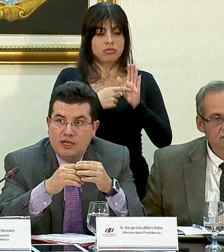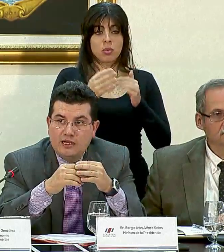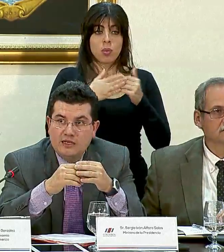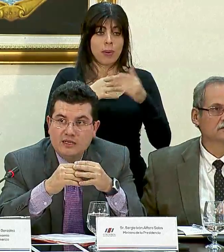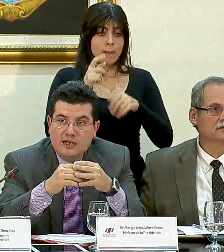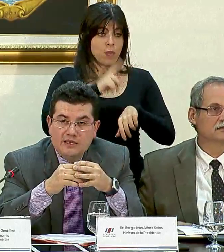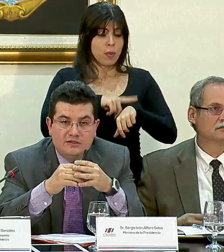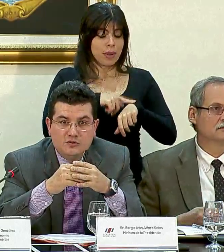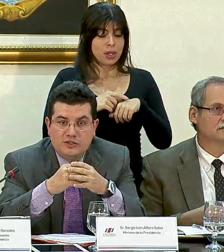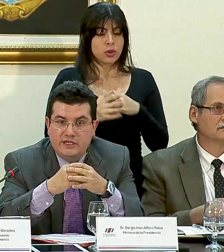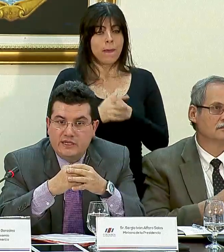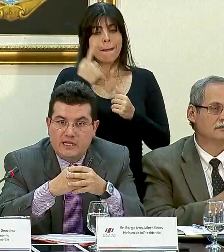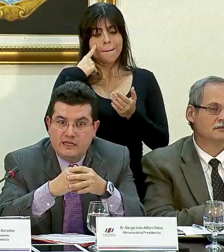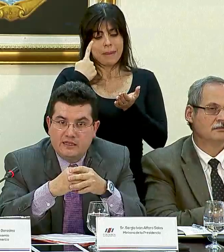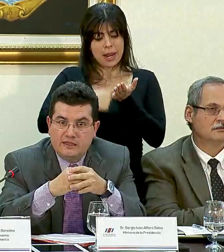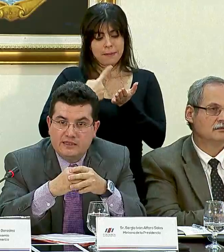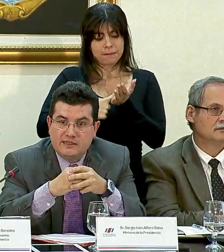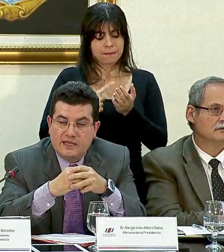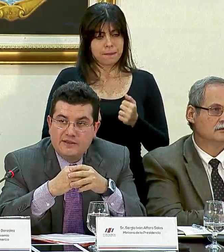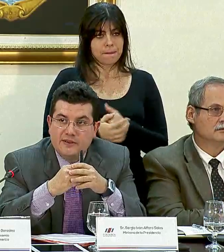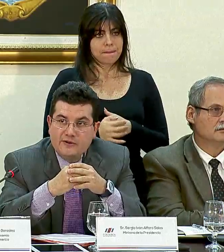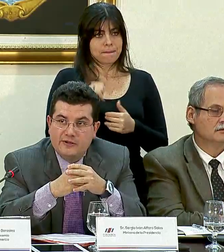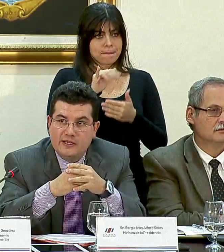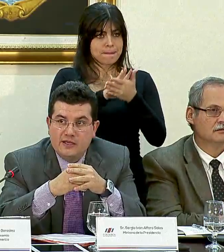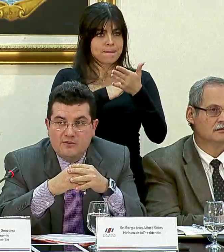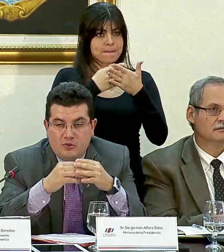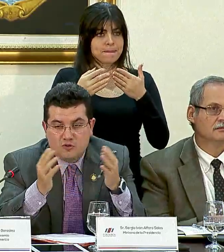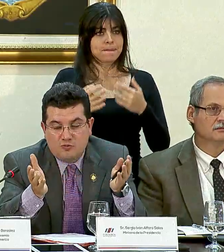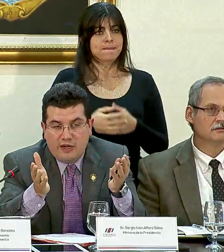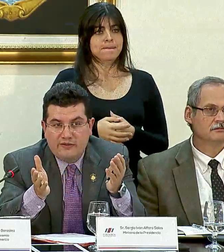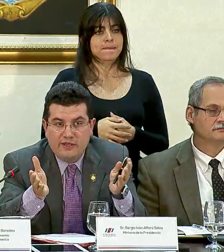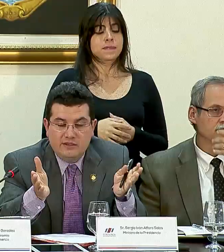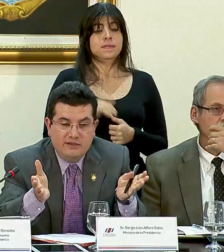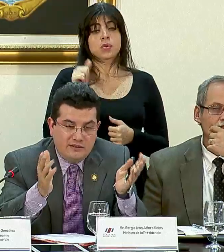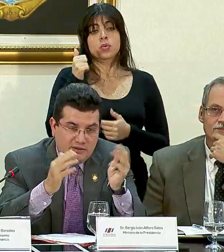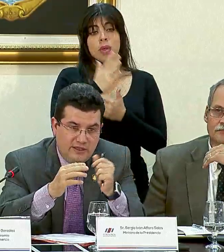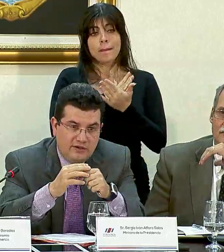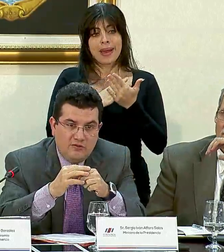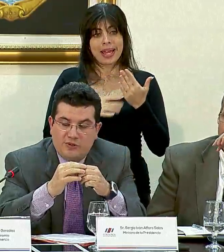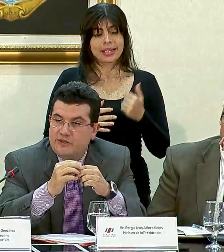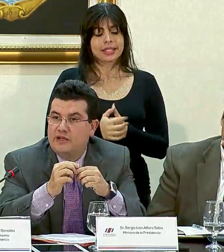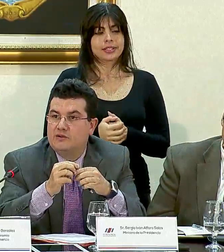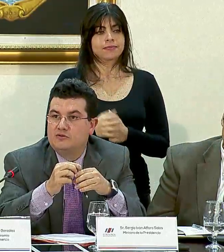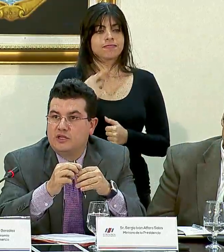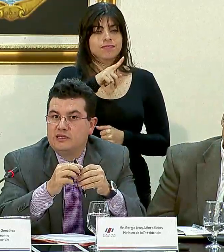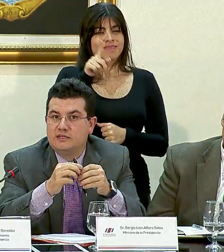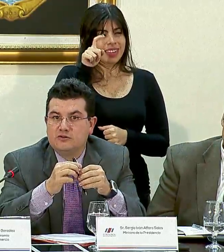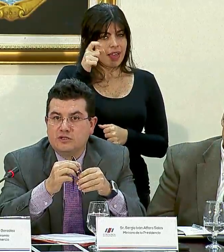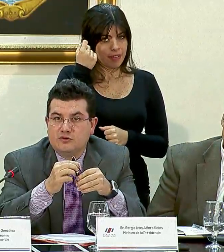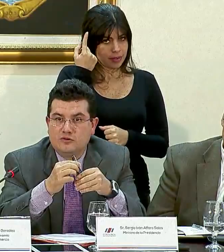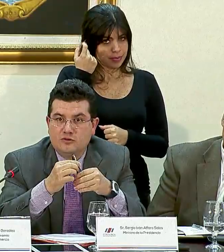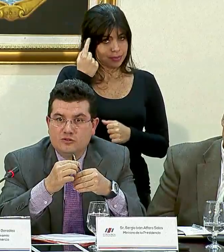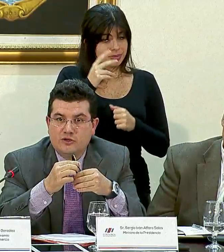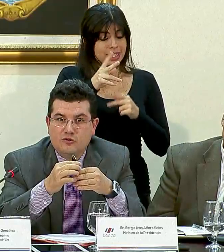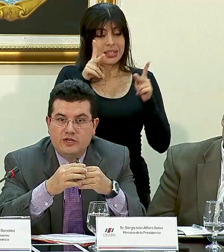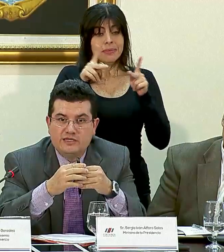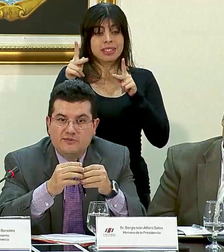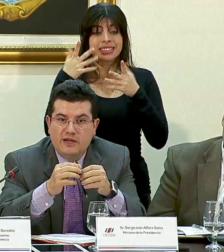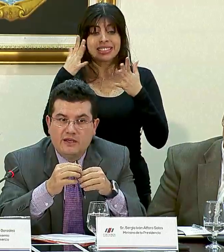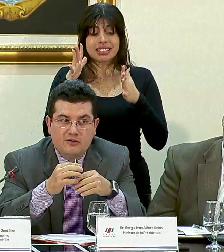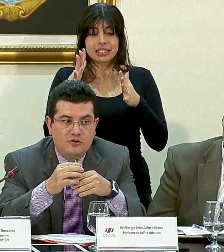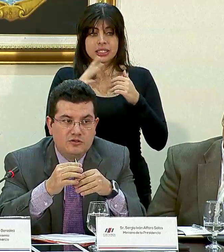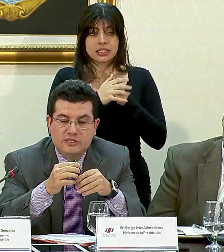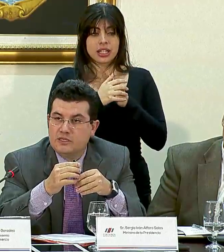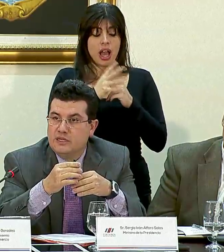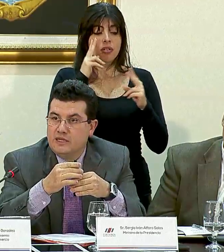momento a discutir esta agenda, ¿verdad? Por su parte, comprenderán ustedes y los que cubren la